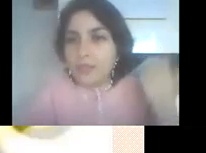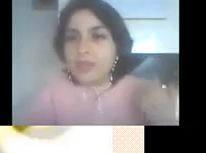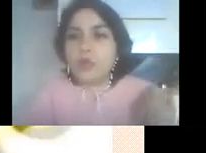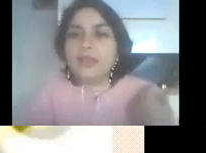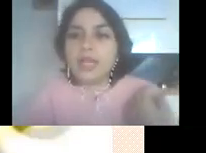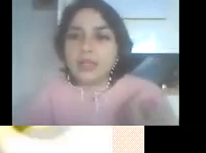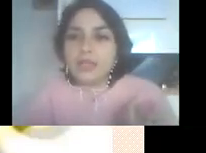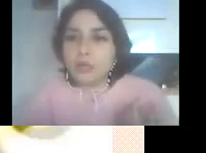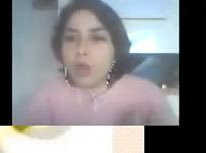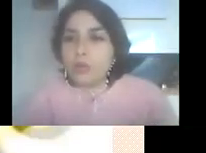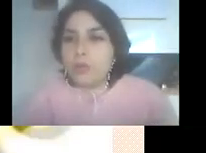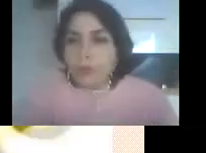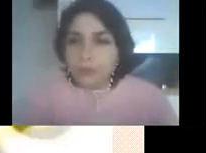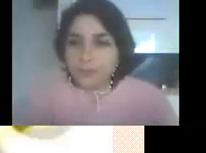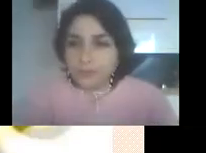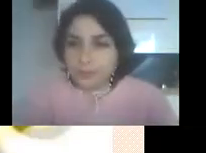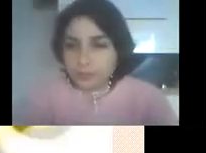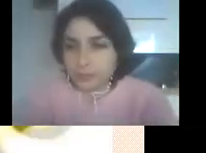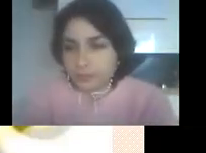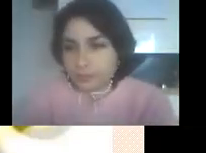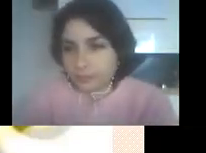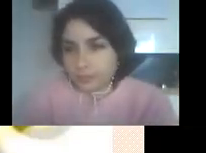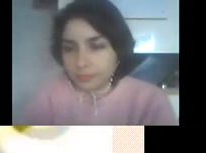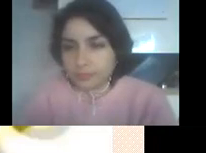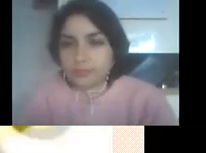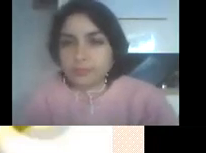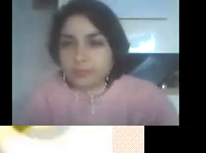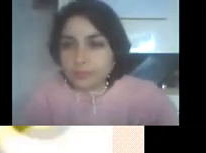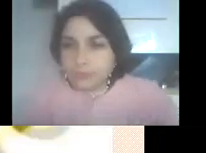Ya, dime tú. Ahí tienes que activar tu audio, mi amor.